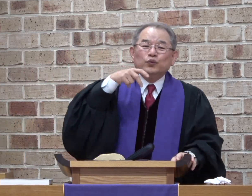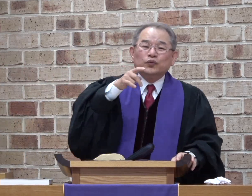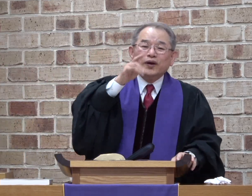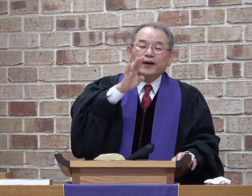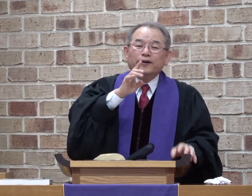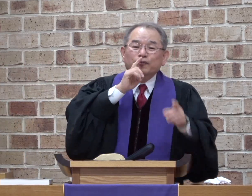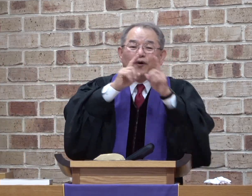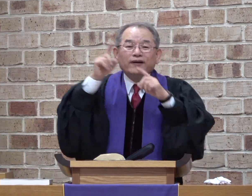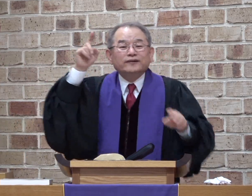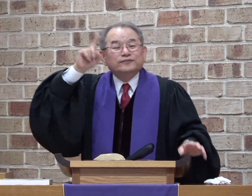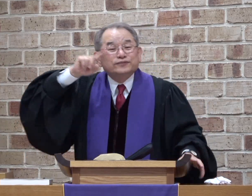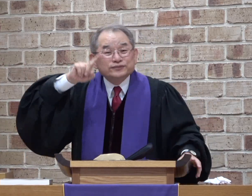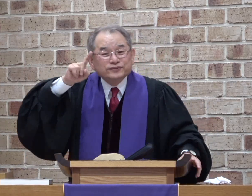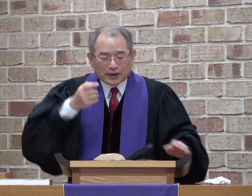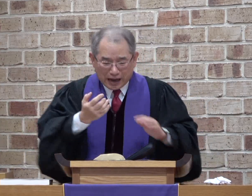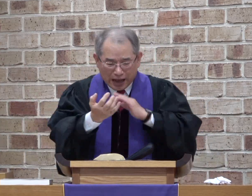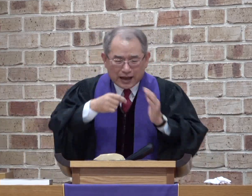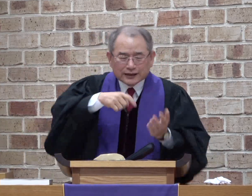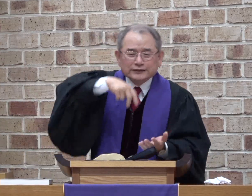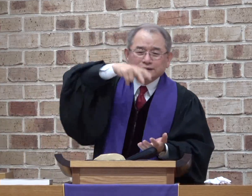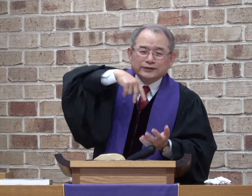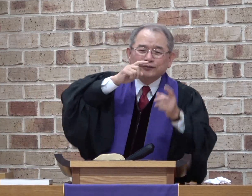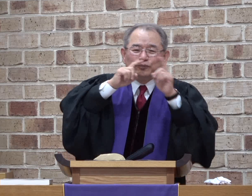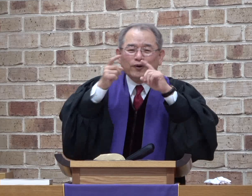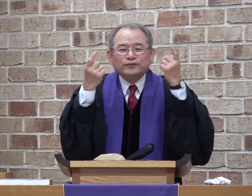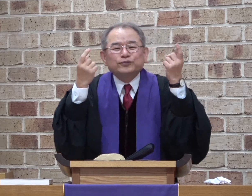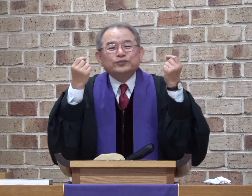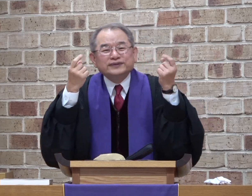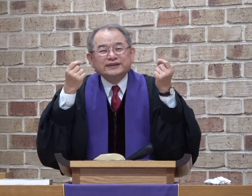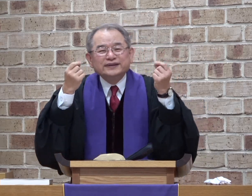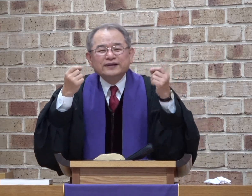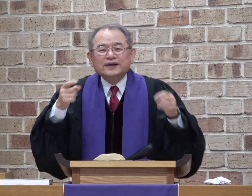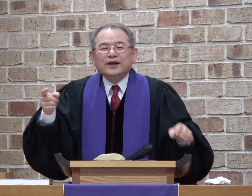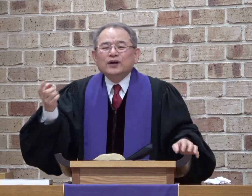그때 요셉이 한 이야기입니다. 오늘 읽은 말씀이